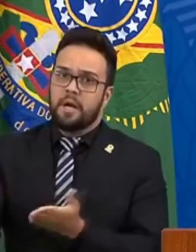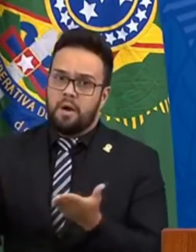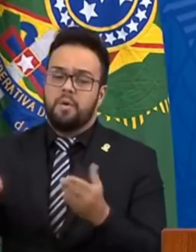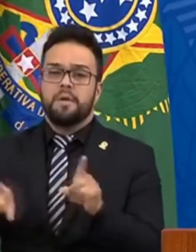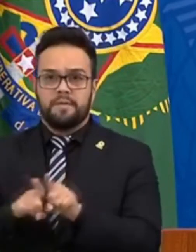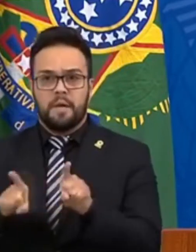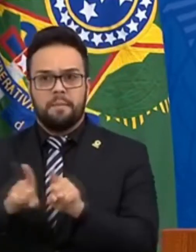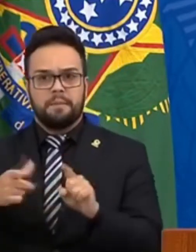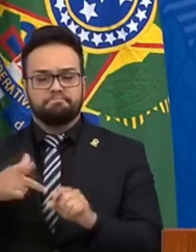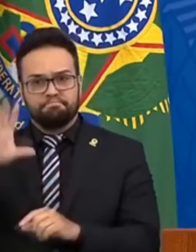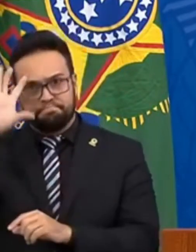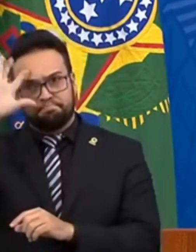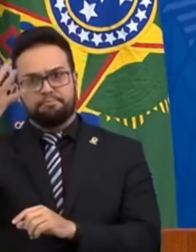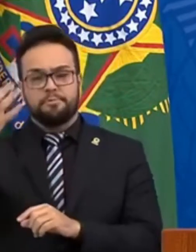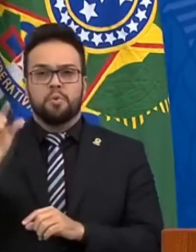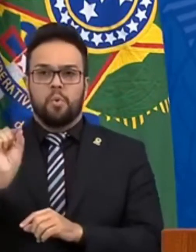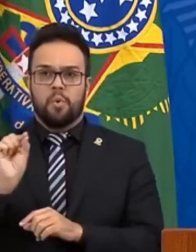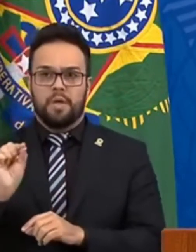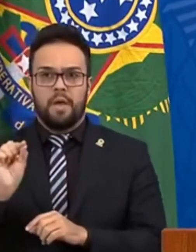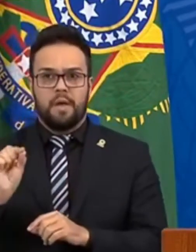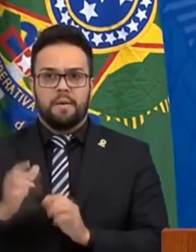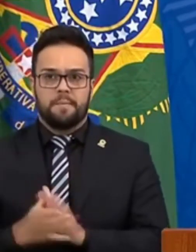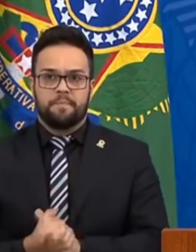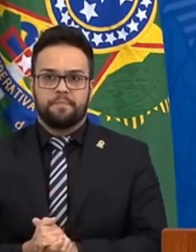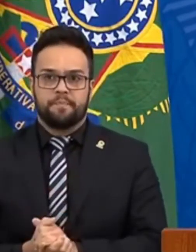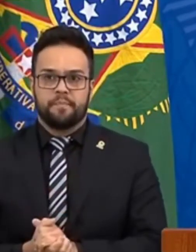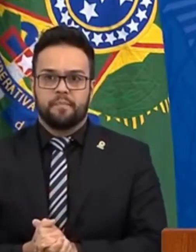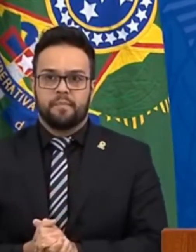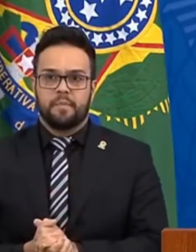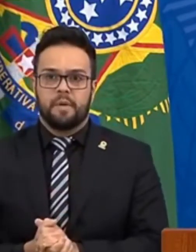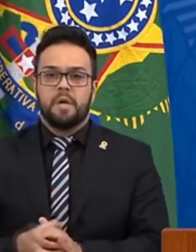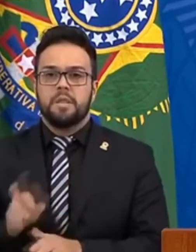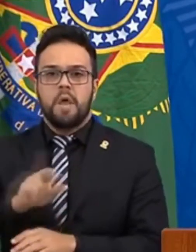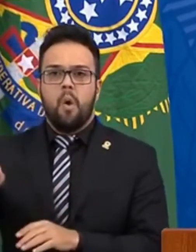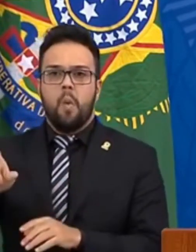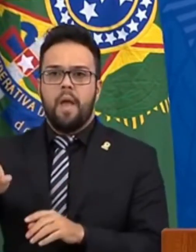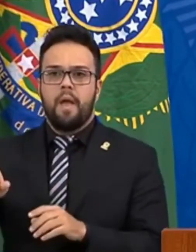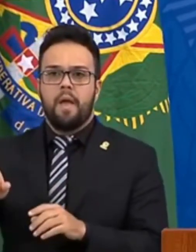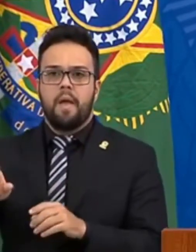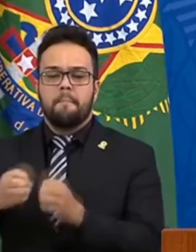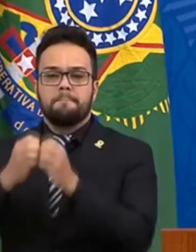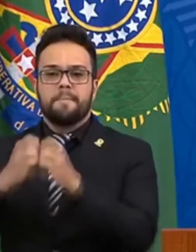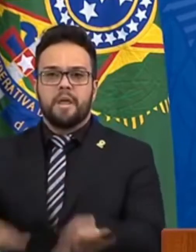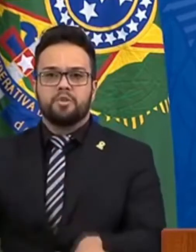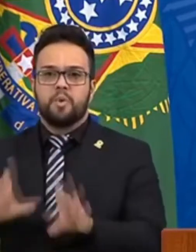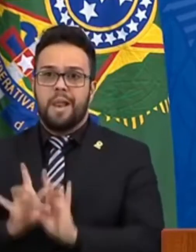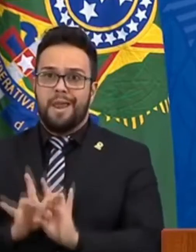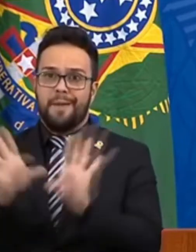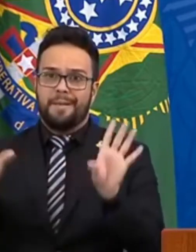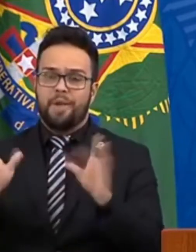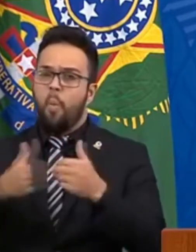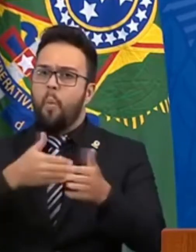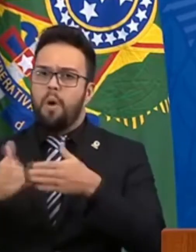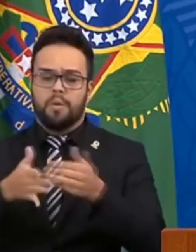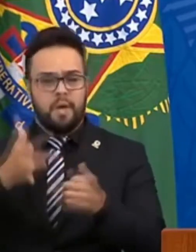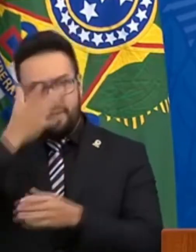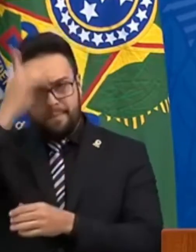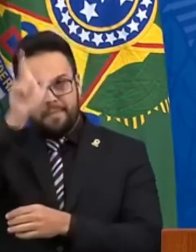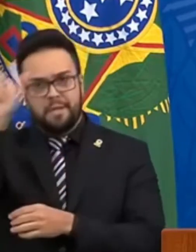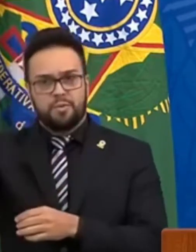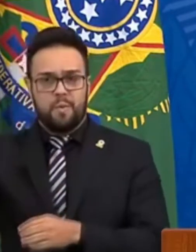e com medidas que não atinjam a liberdade e as garantias devido ao de qualquer